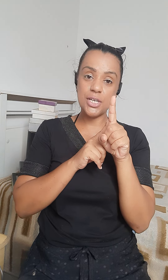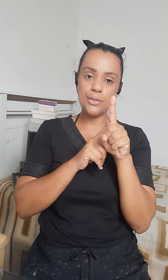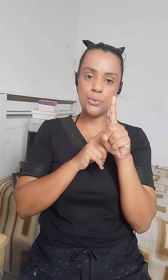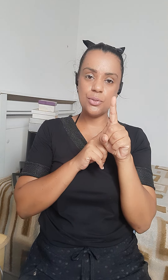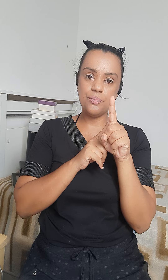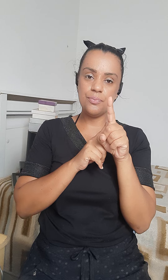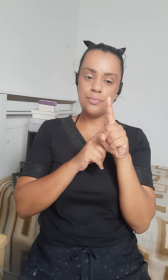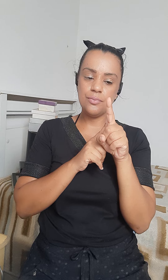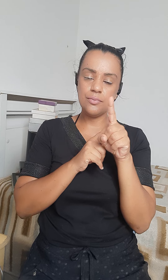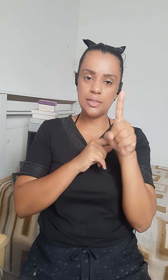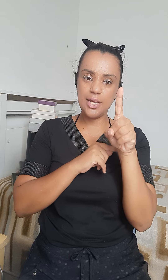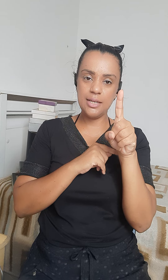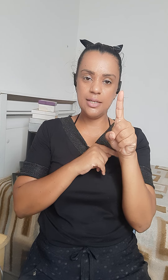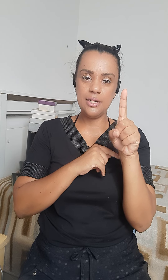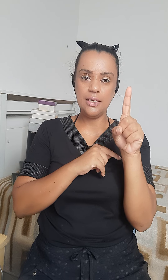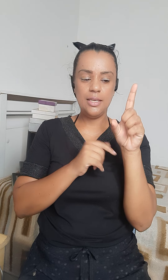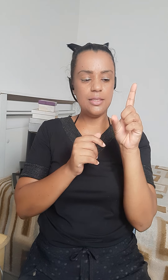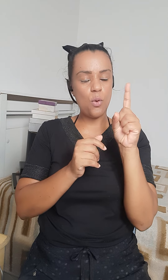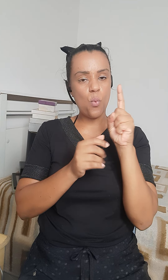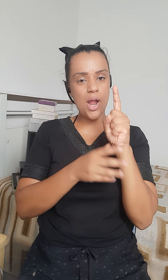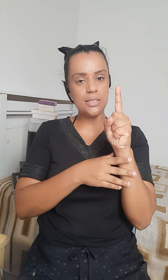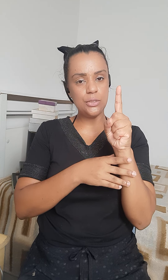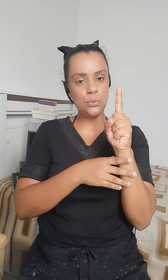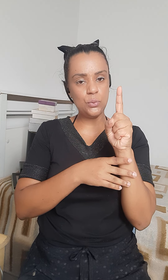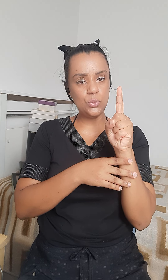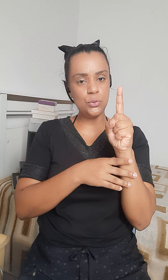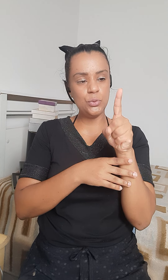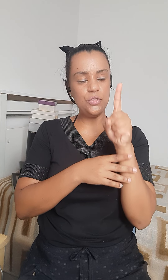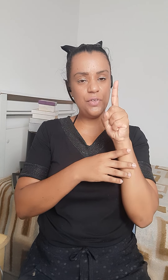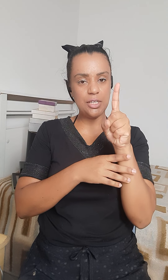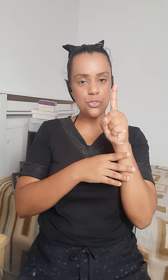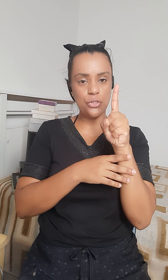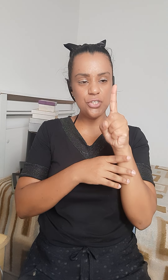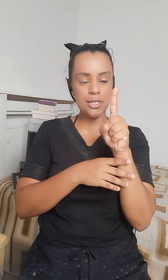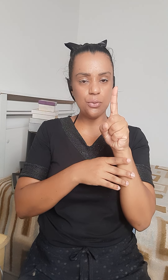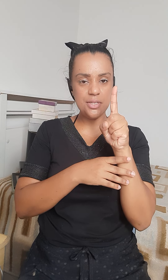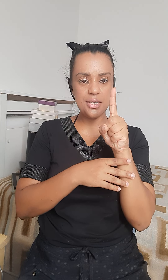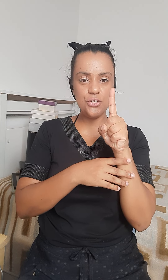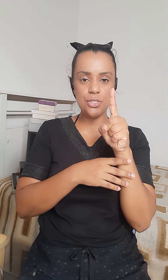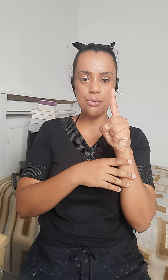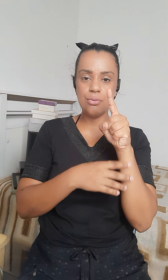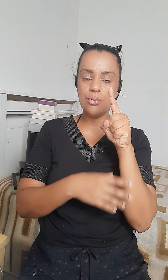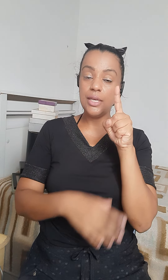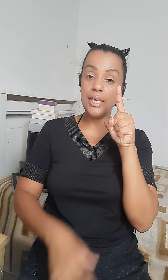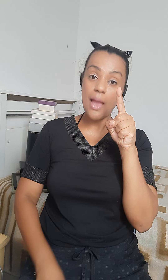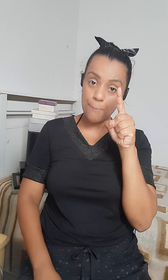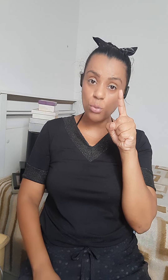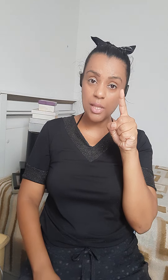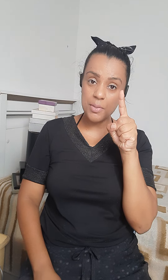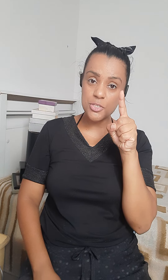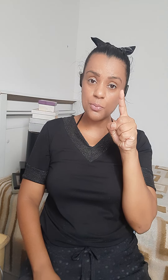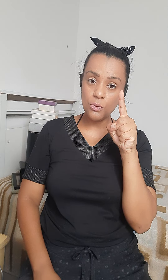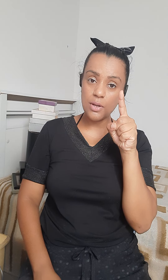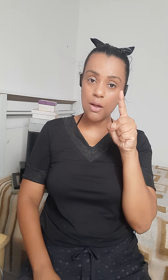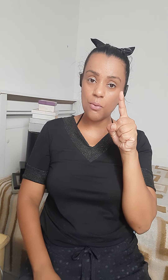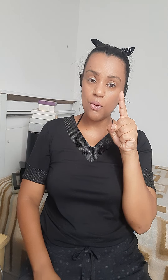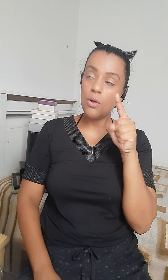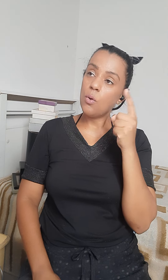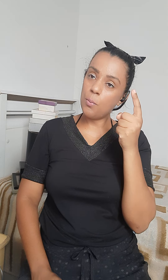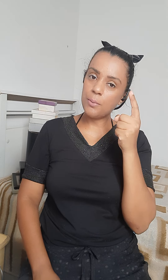indicador, tá? Então, guarda tudo e fica só o indicador estendido. E aponta mesmo pro local ou pra